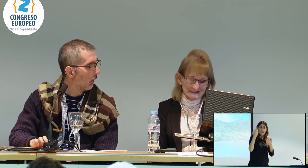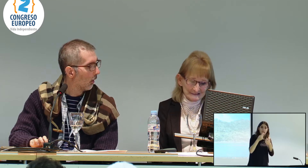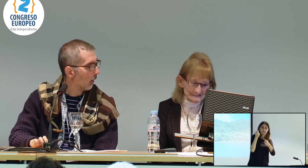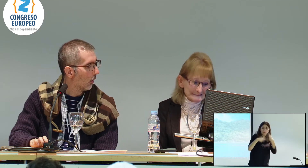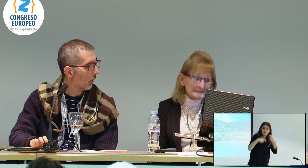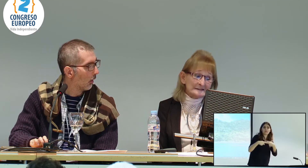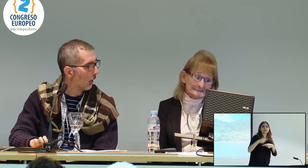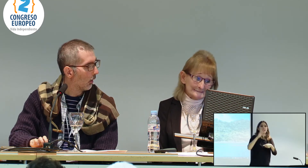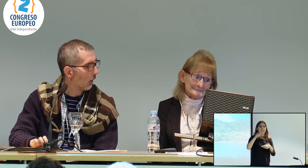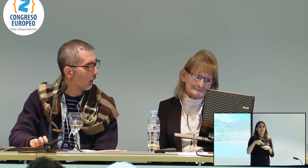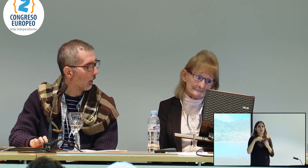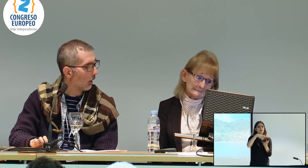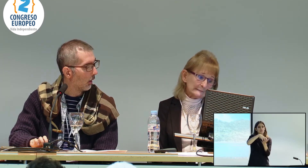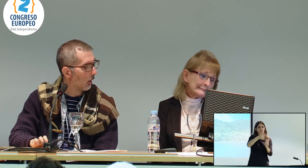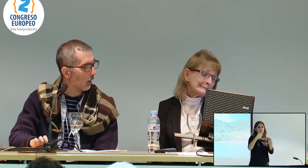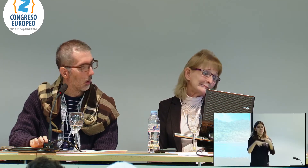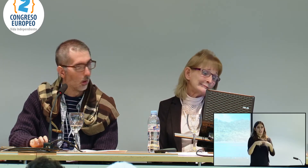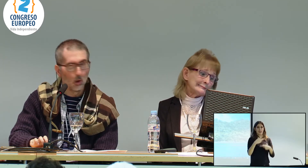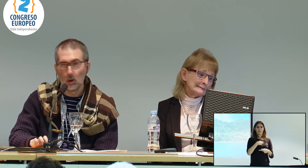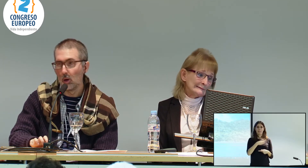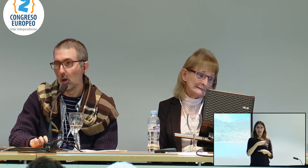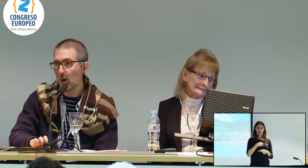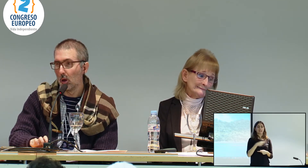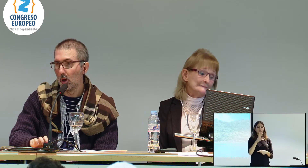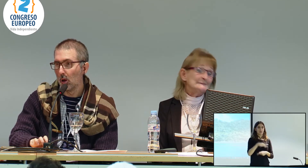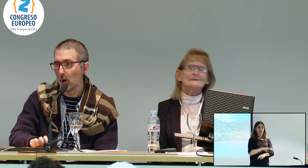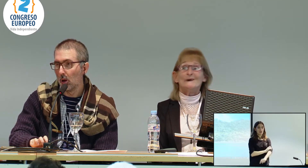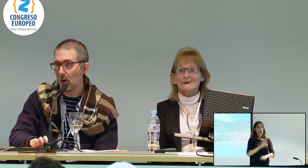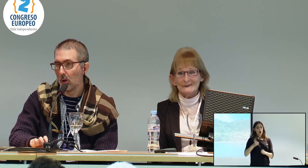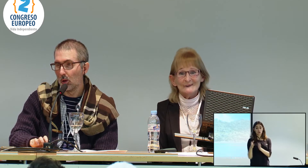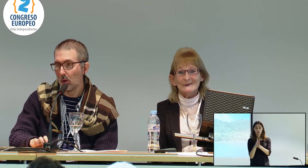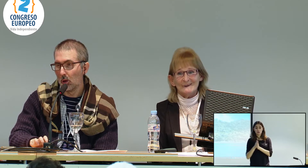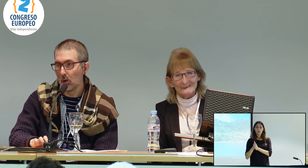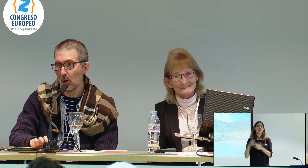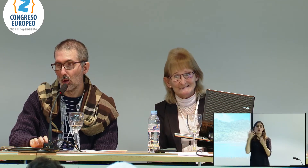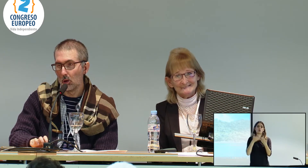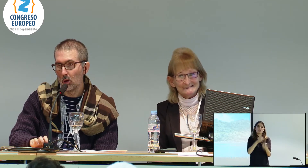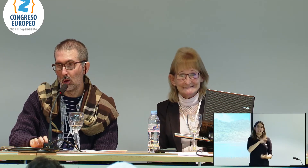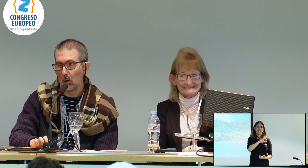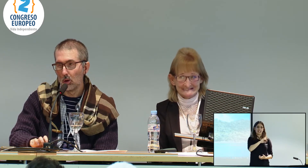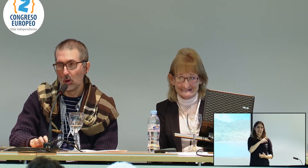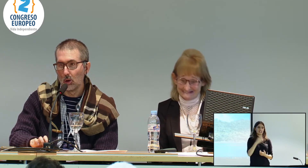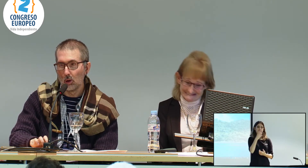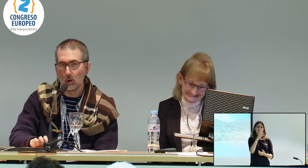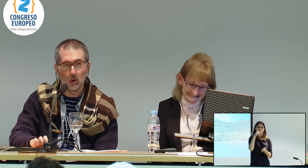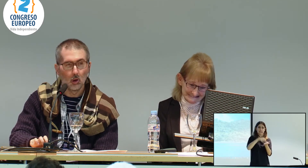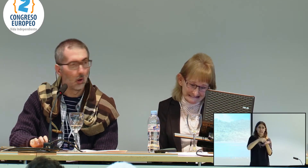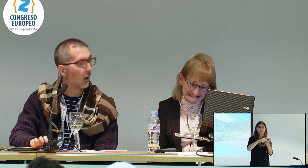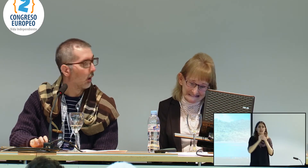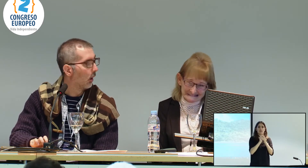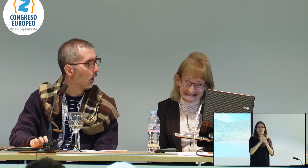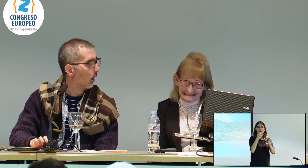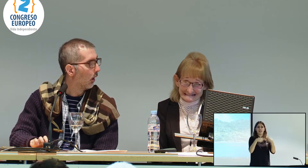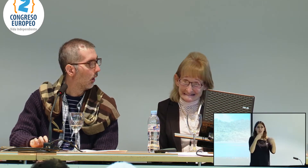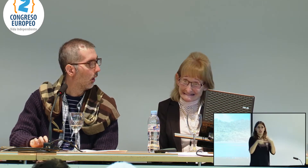librería papelería. Lideré junto a otros colegas las luchas sindicales y reivindicativas de los vendedores de loterías